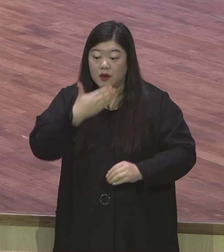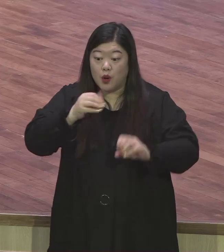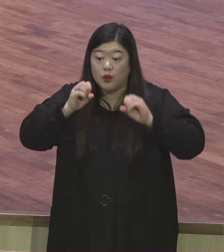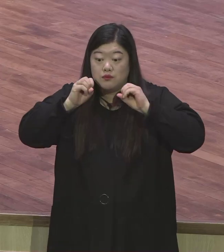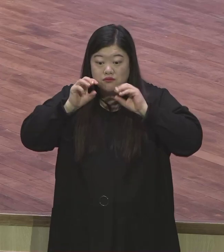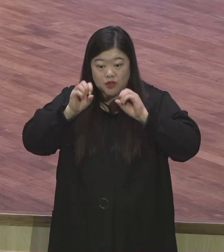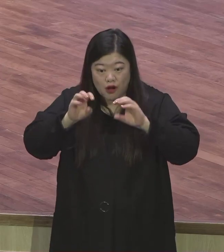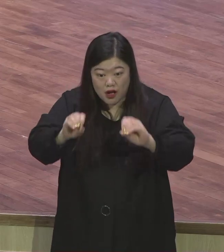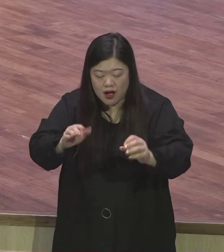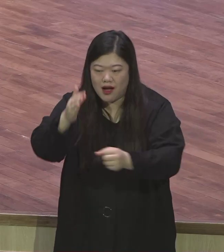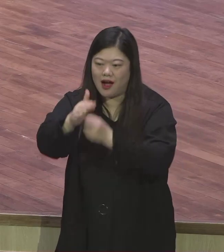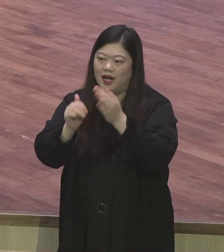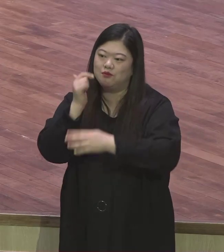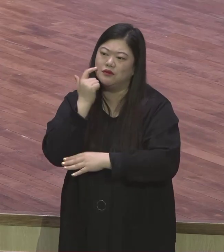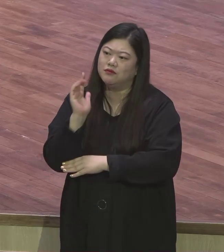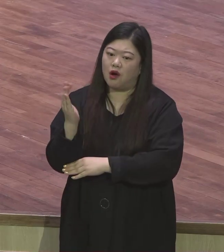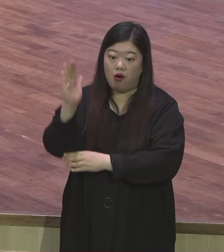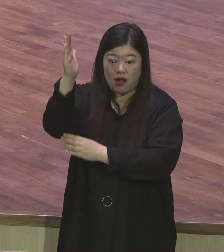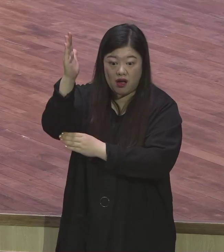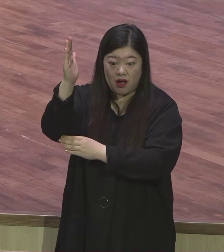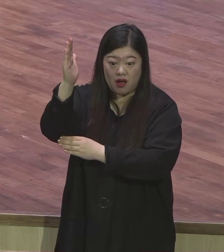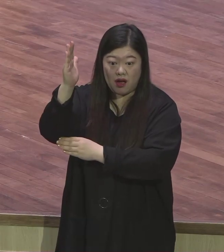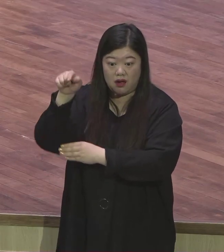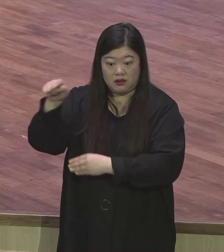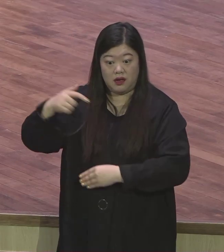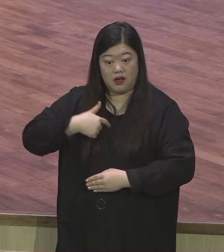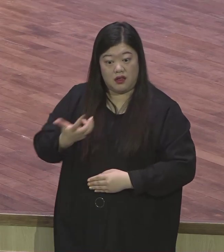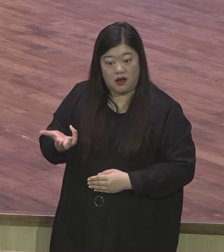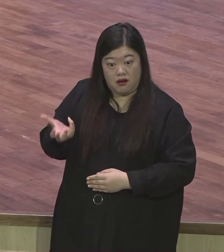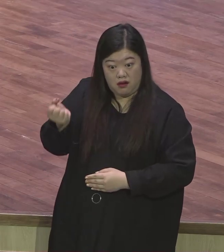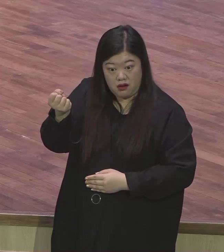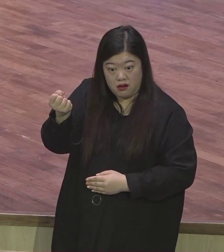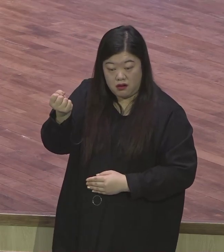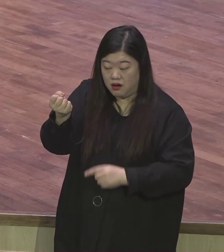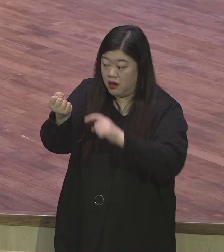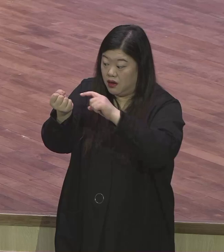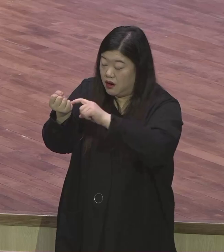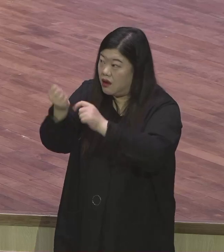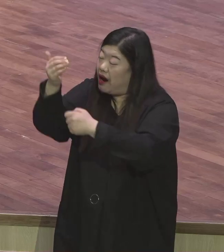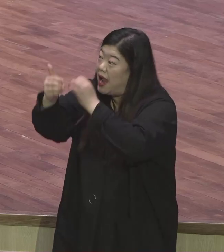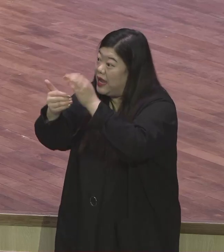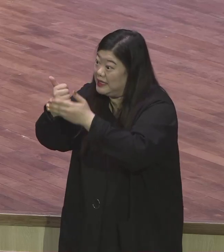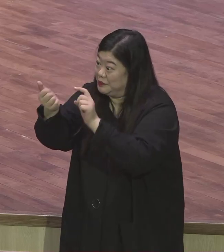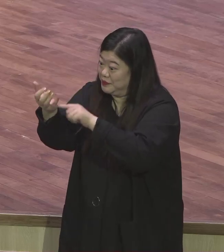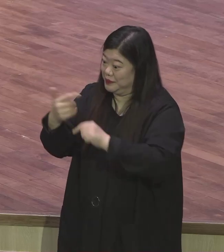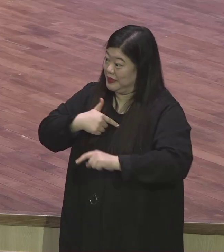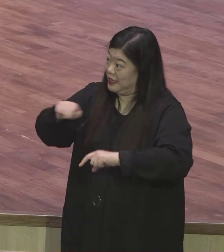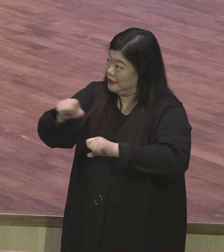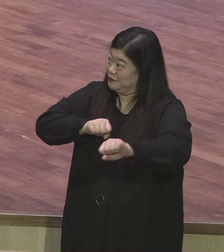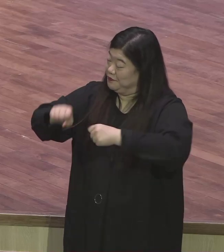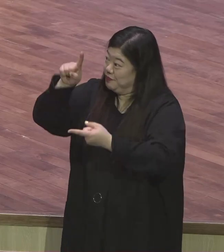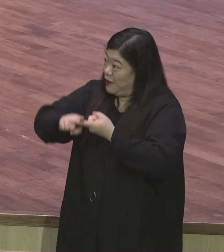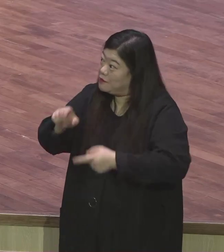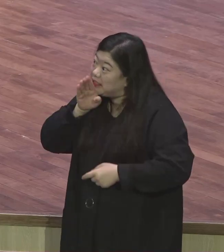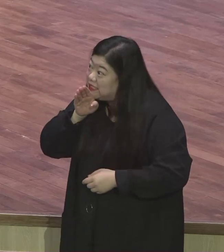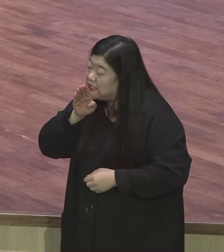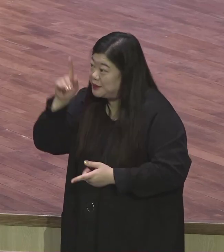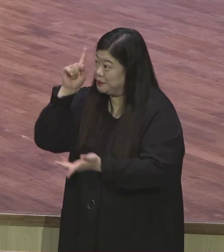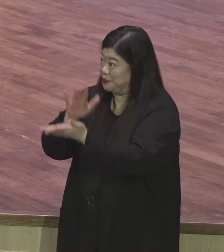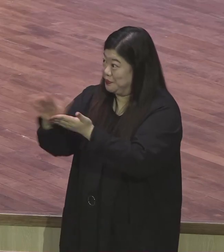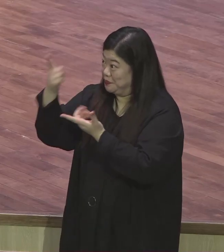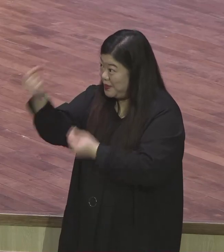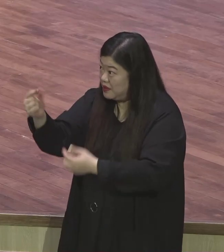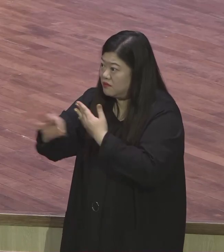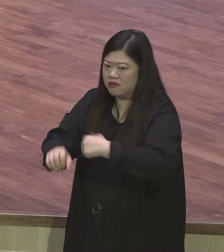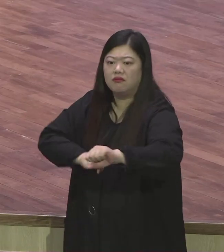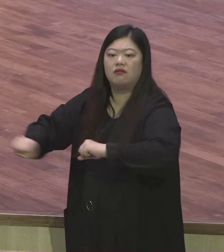하나님의 영광을 위한 우리의 삶이 뜻이 하늘에서 이루어진 것과 같이 땅에서도